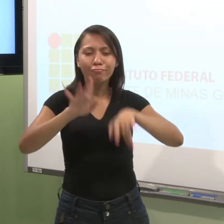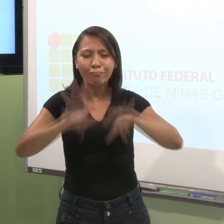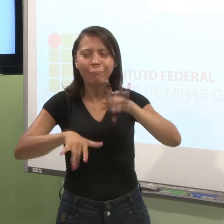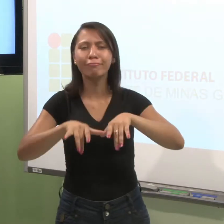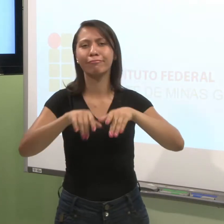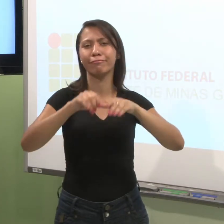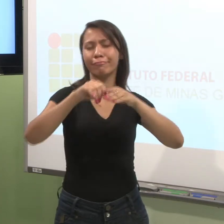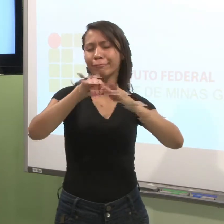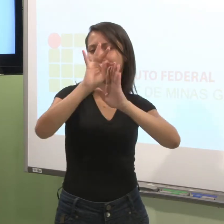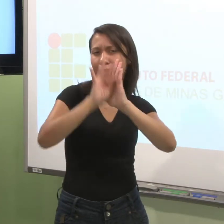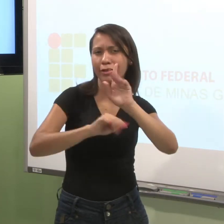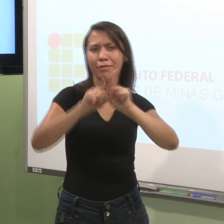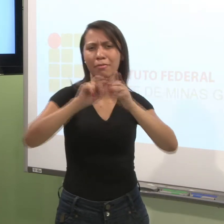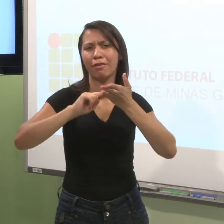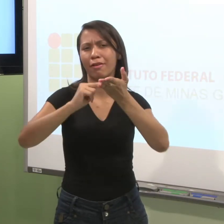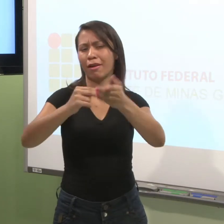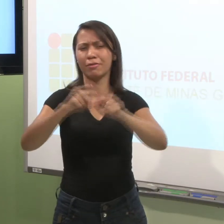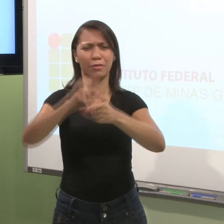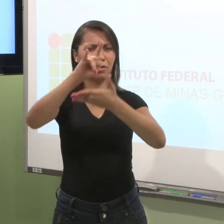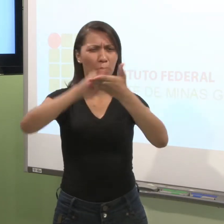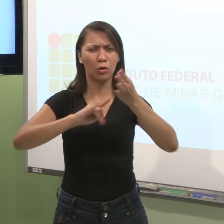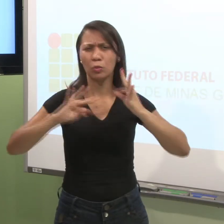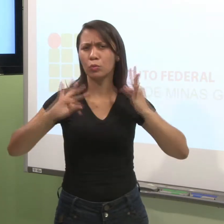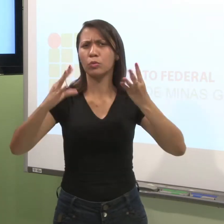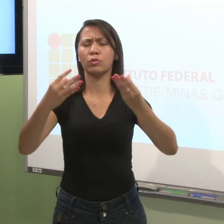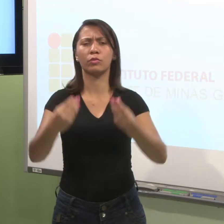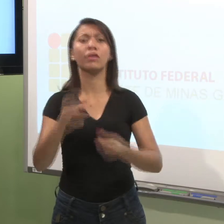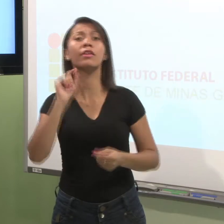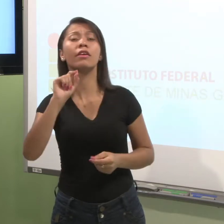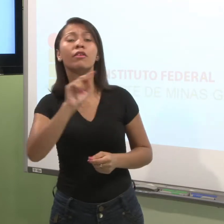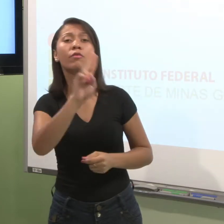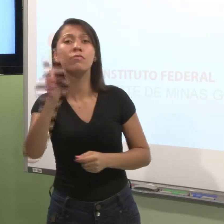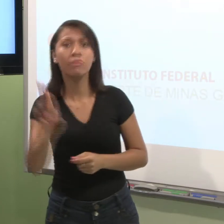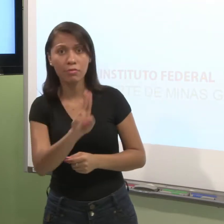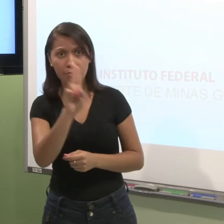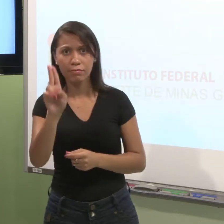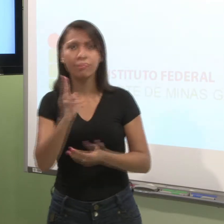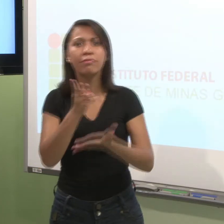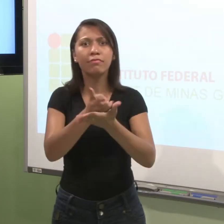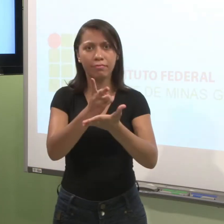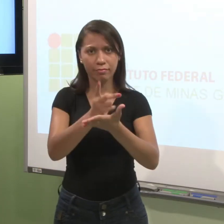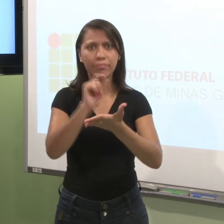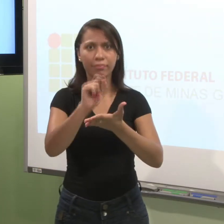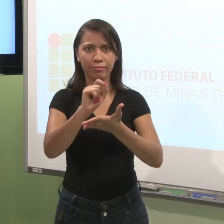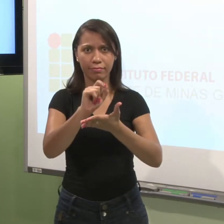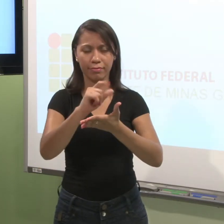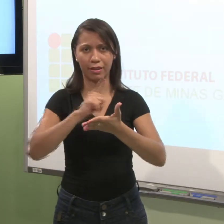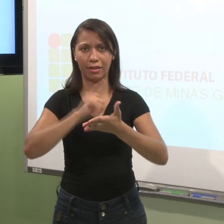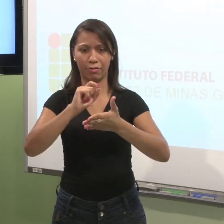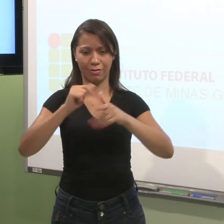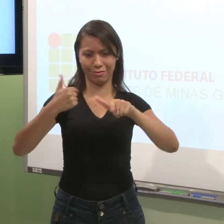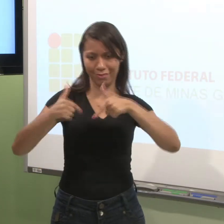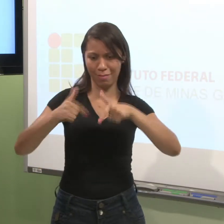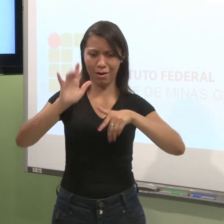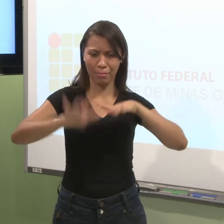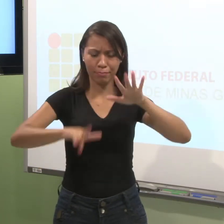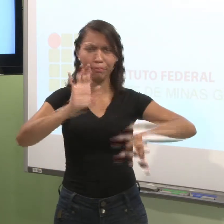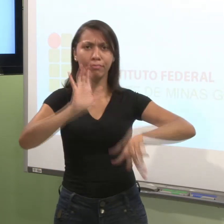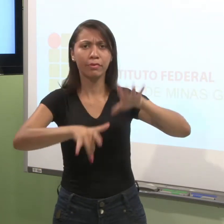cartas, documentos, etc. Quem fazia uso da máquina de escrever no ambiente de trabalho poderia redigir seu